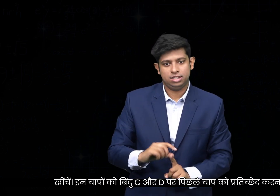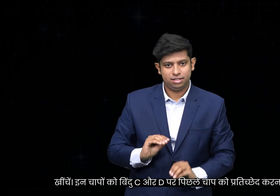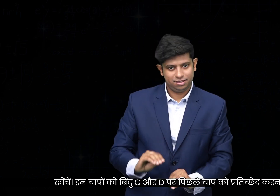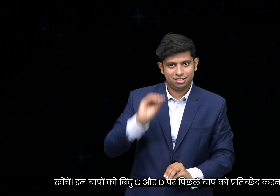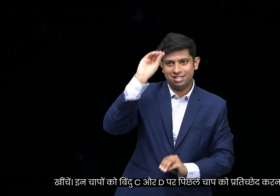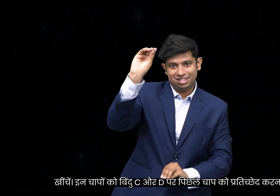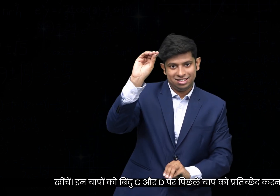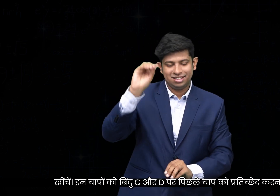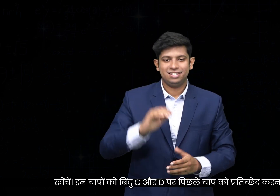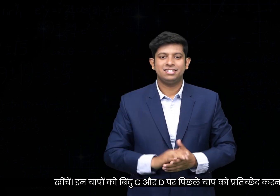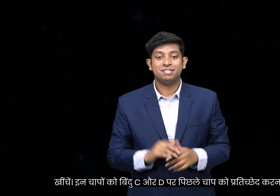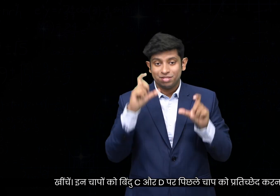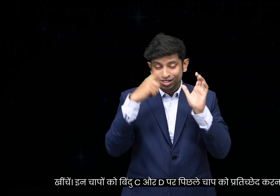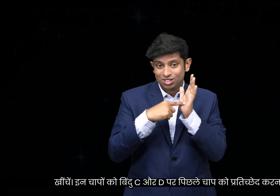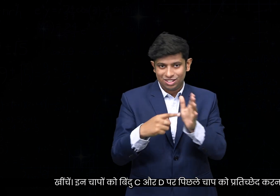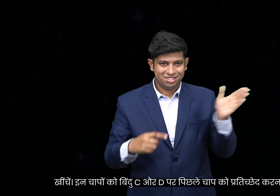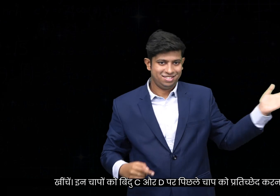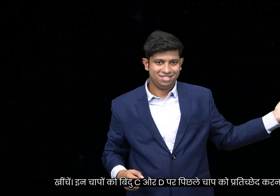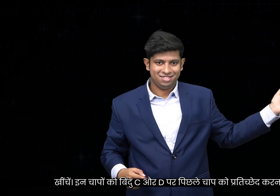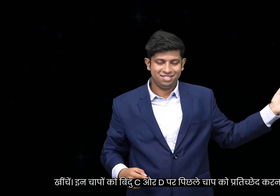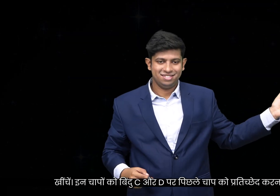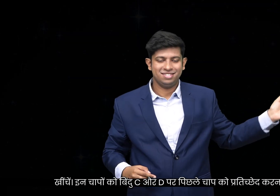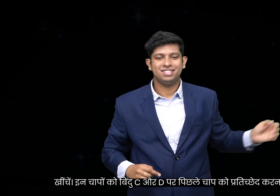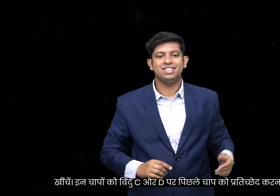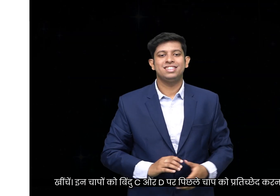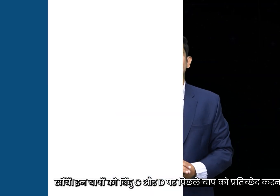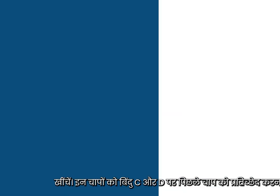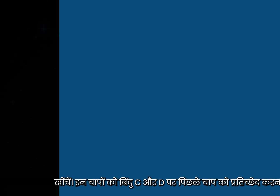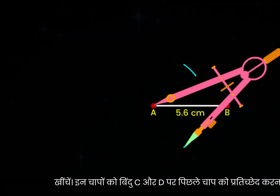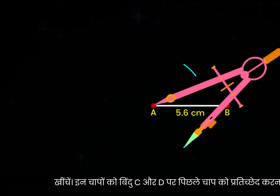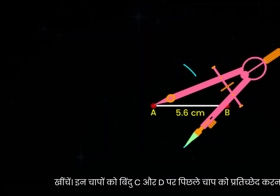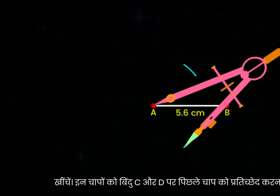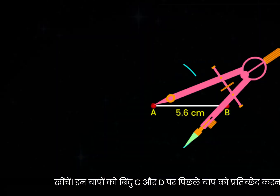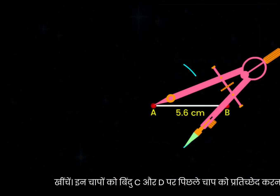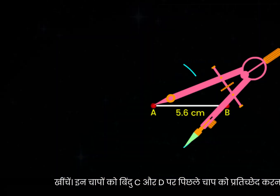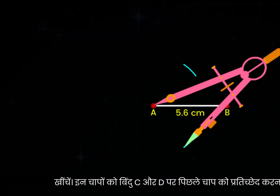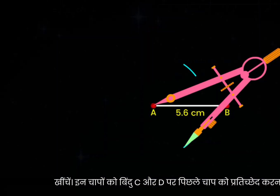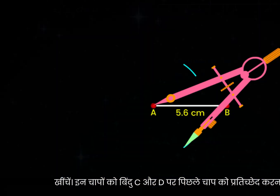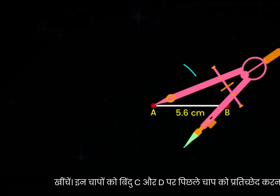C और D पर पिछले छाप को प्रतिच्छेद करना चाहिए।